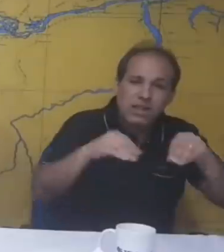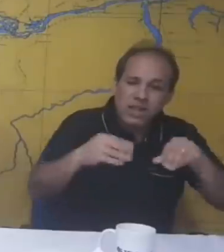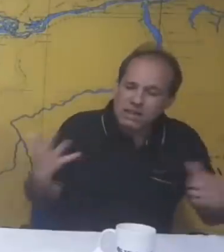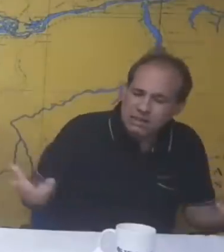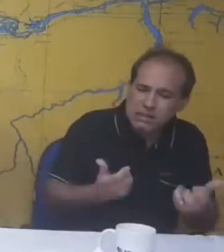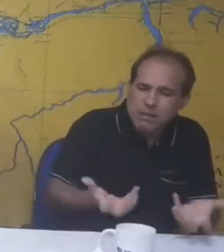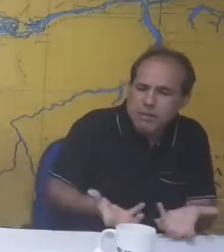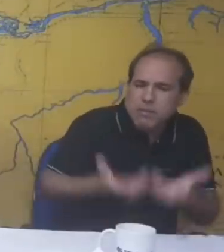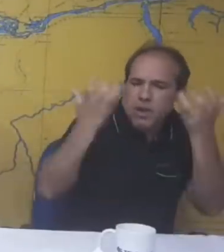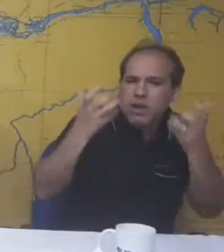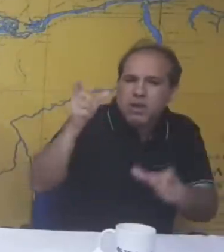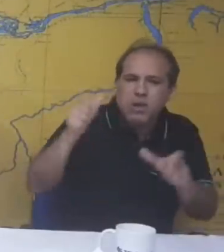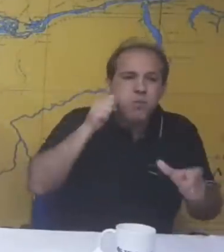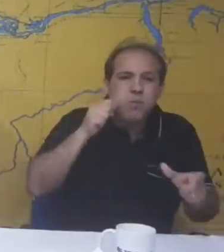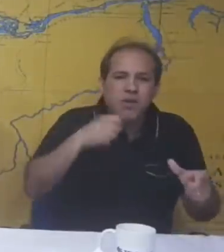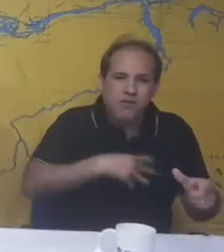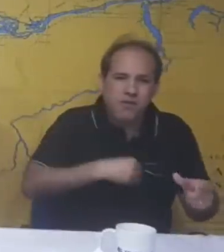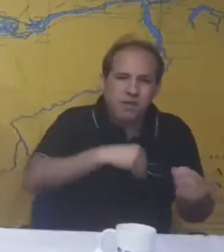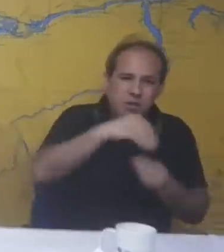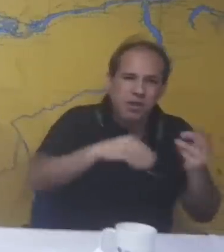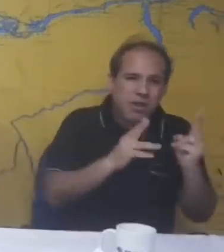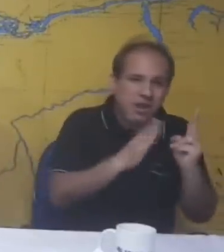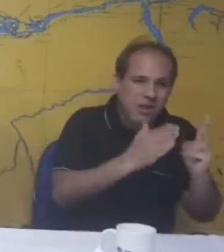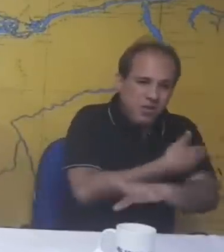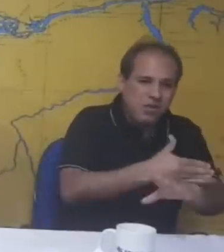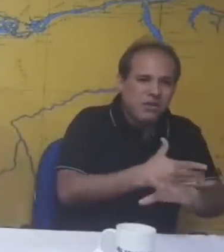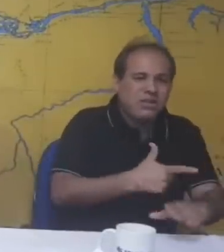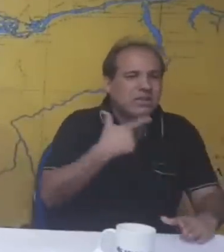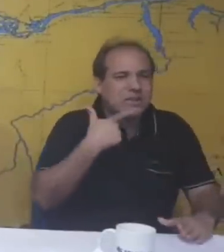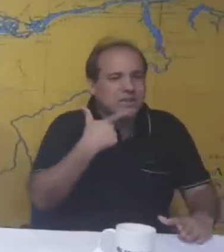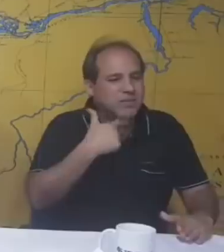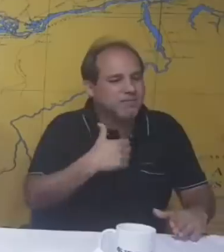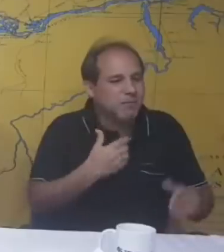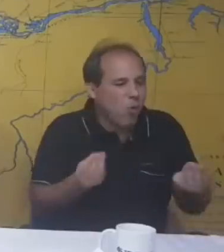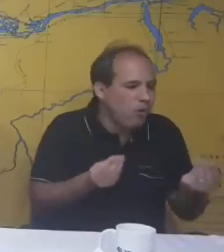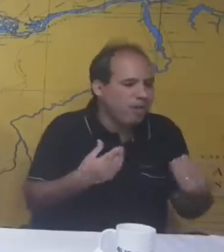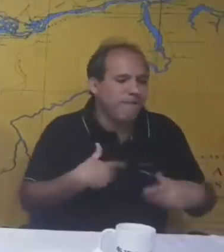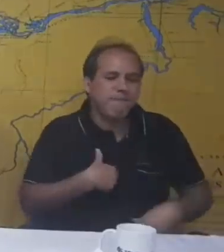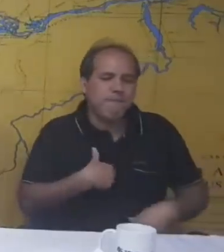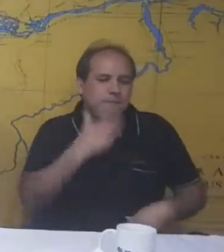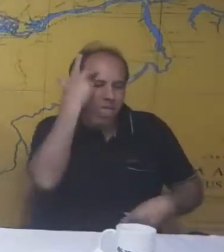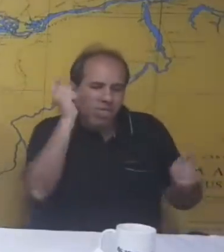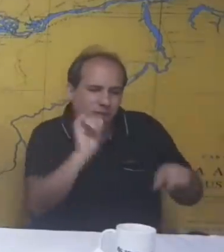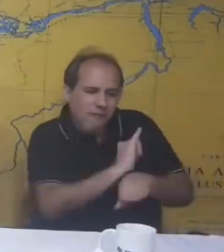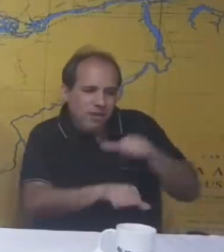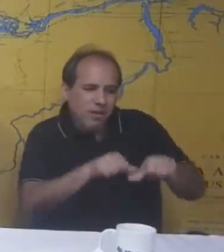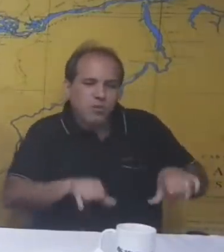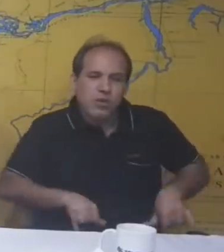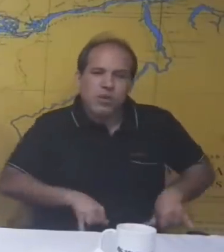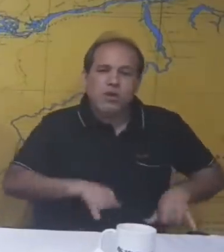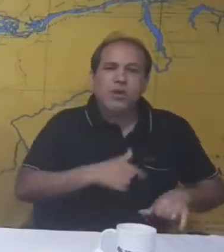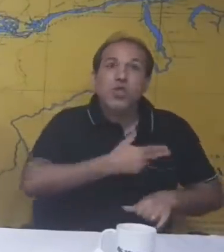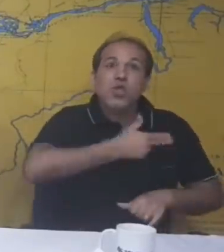dourada, que a bela cabocla, de riso na boca, zomba no sofrer. Não nego meu sangue, não nego meu